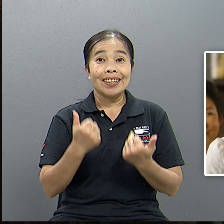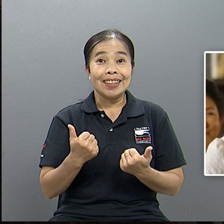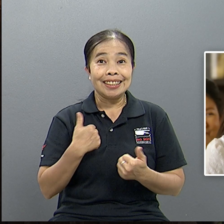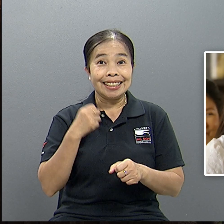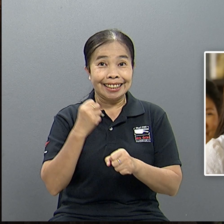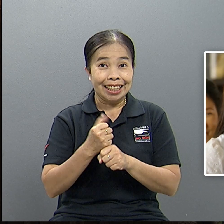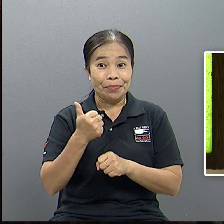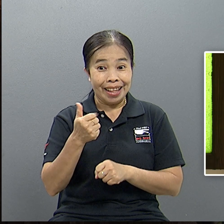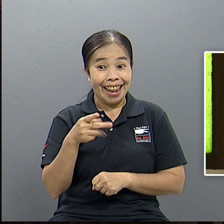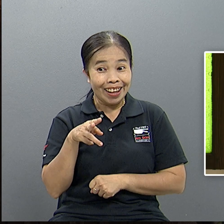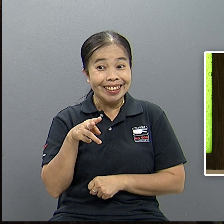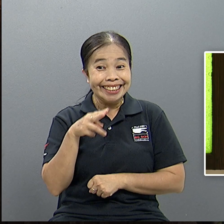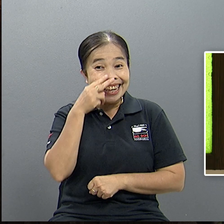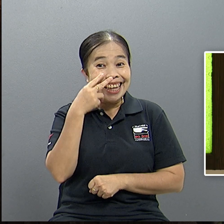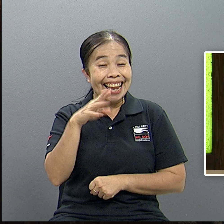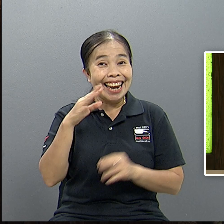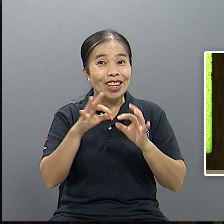กรอบเป็นแล้ว